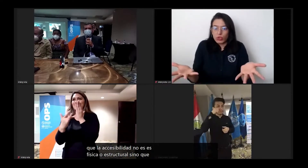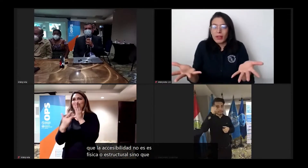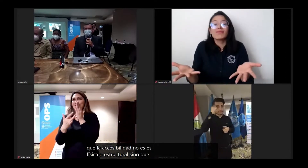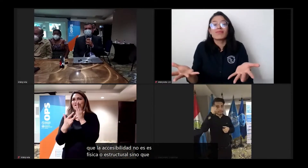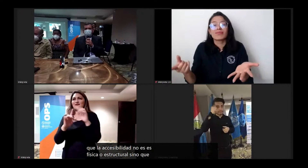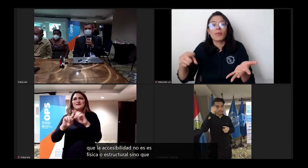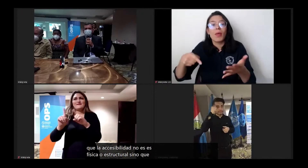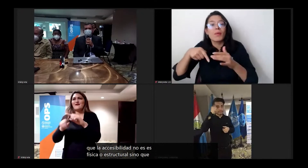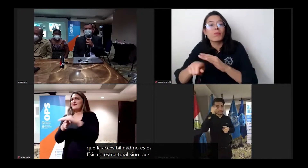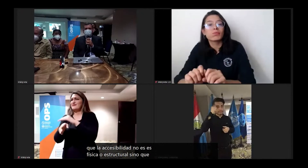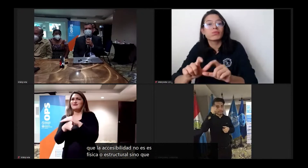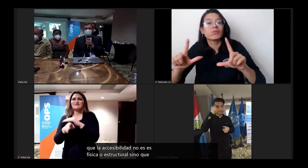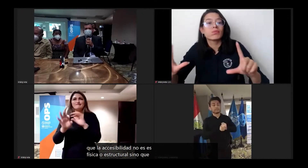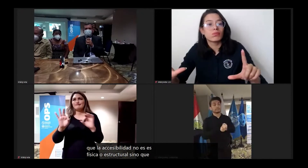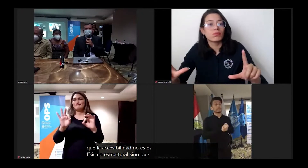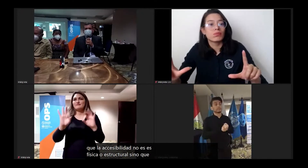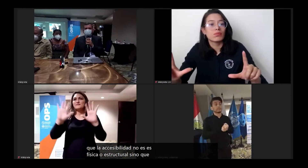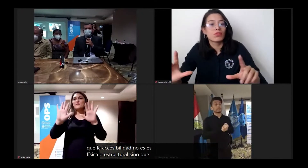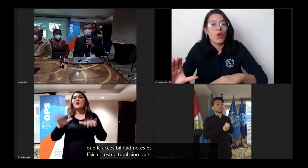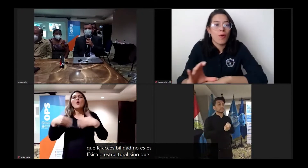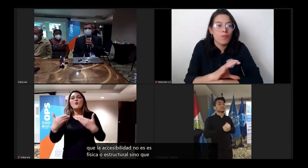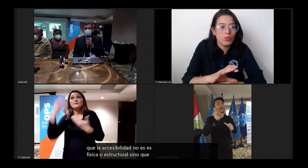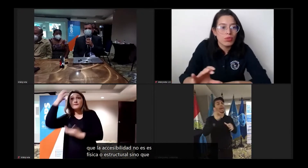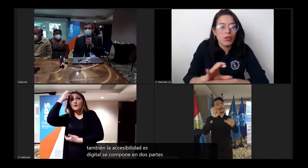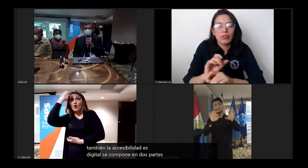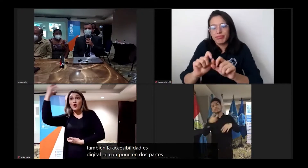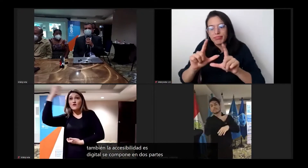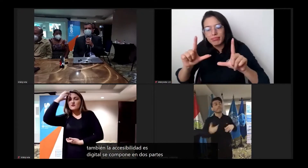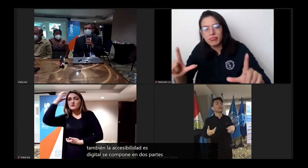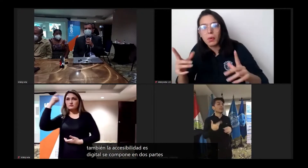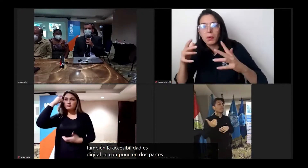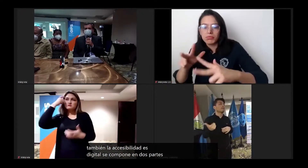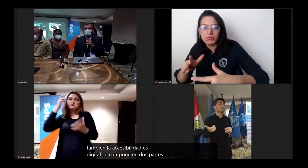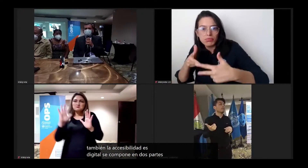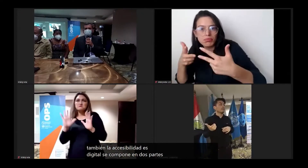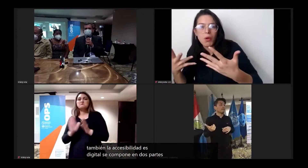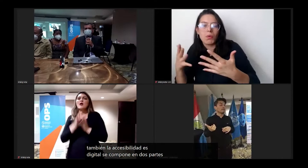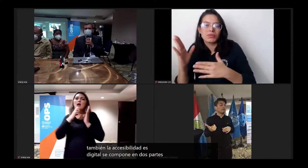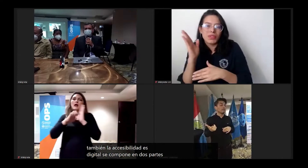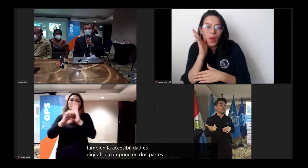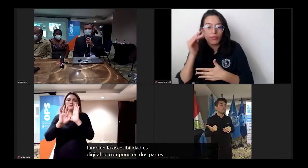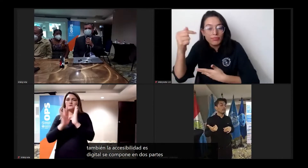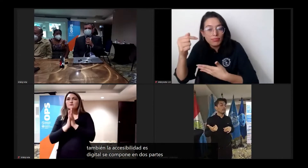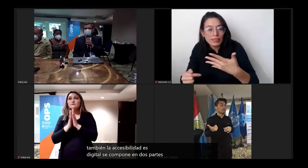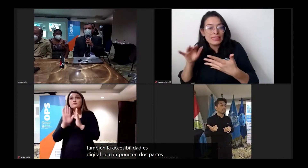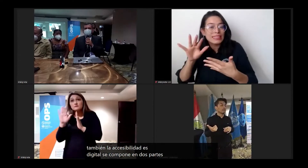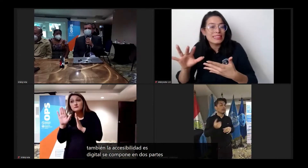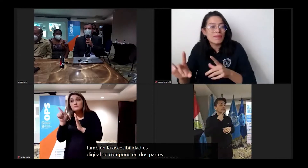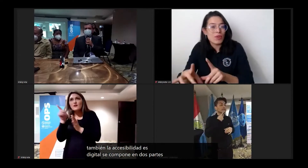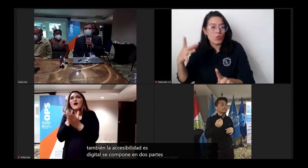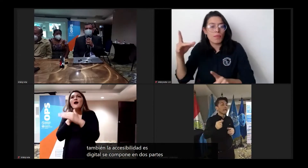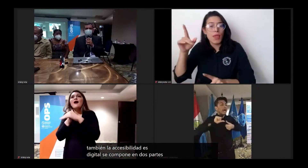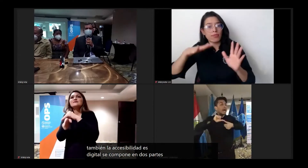dos partes, porque a veces los estados se han basado que dicen que es